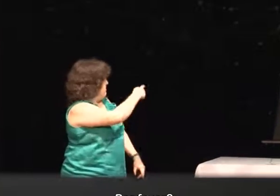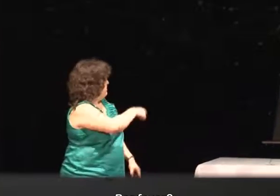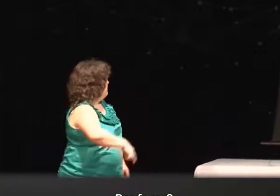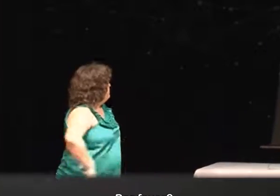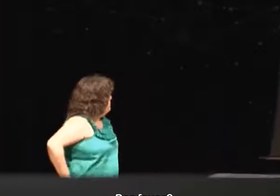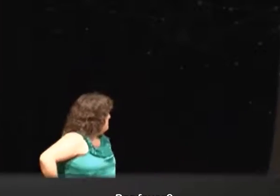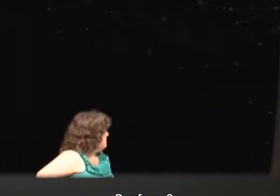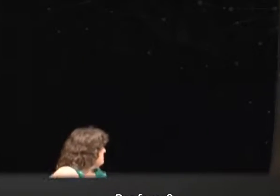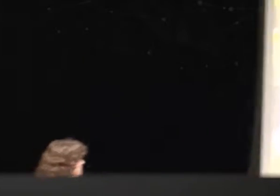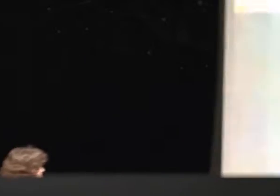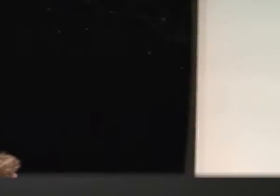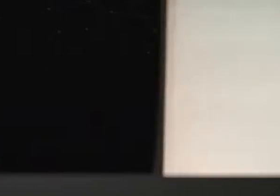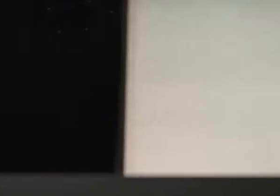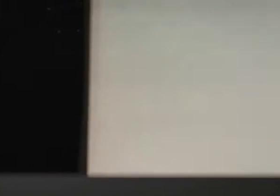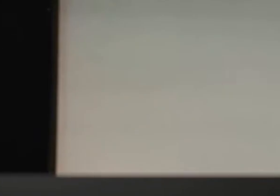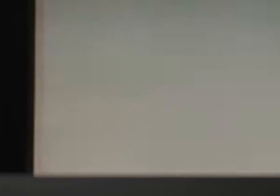Por favor.